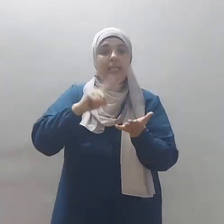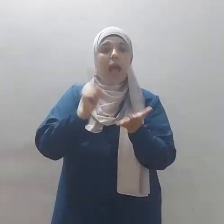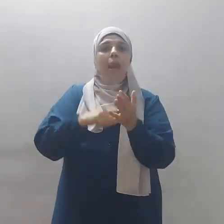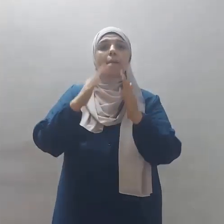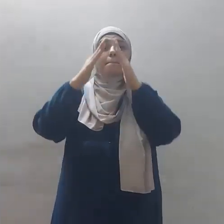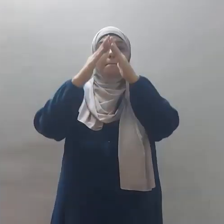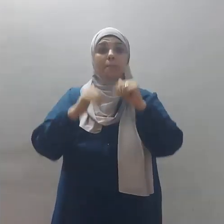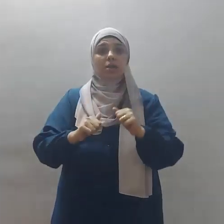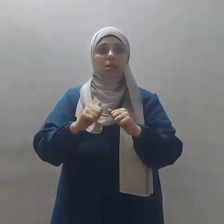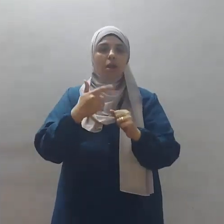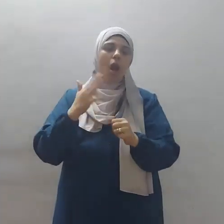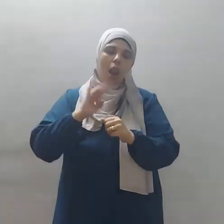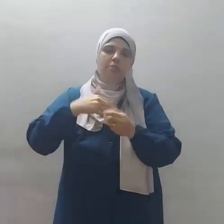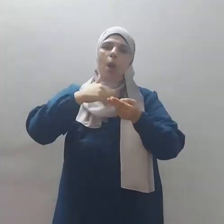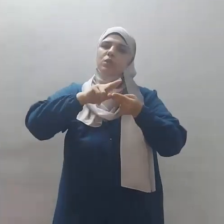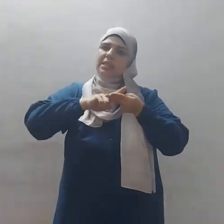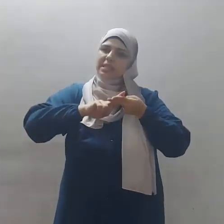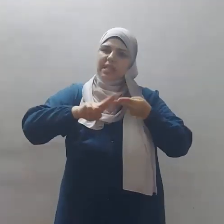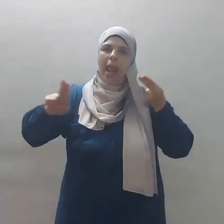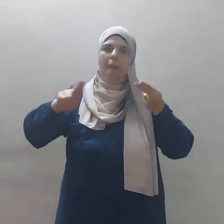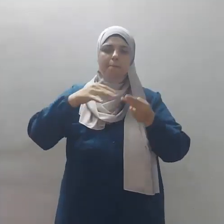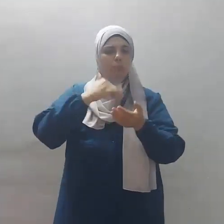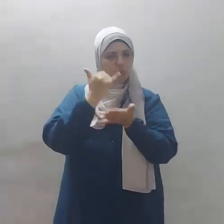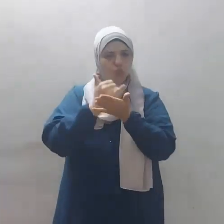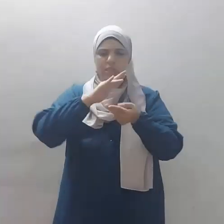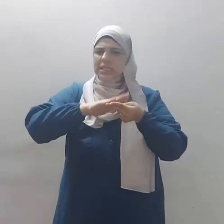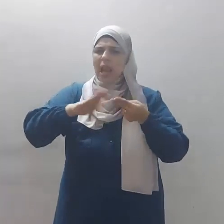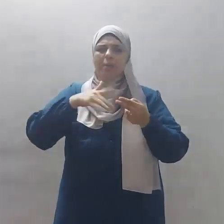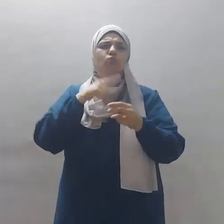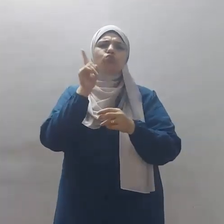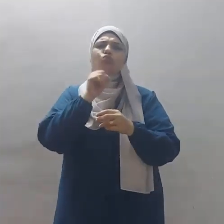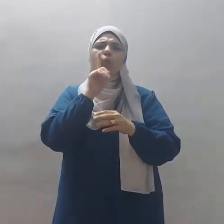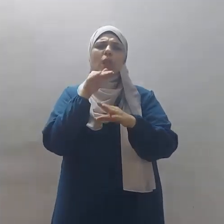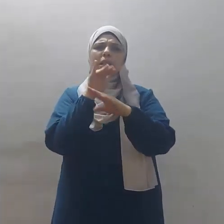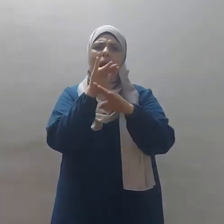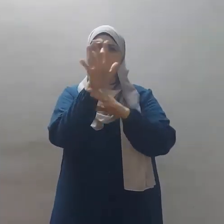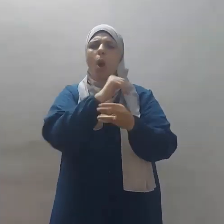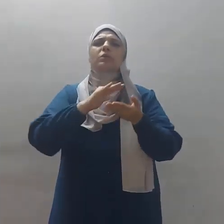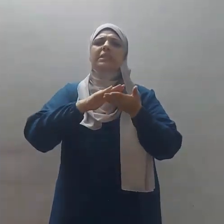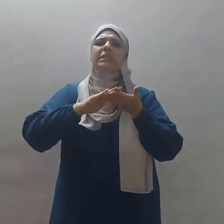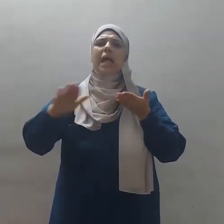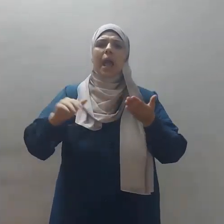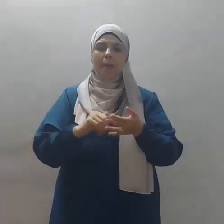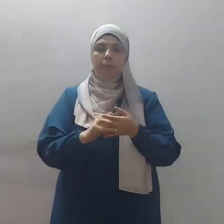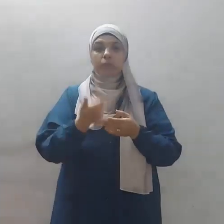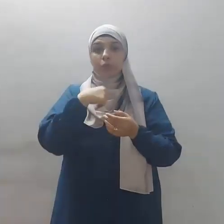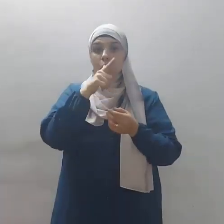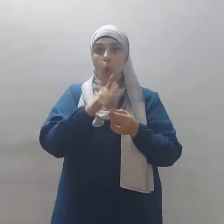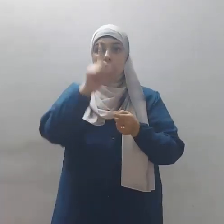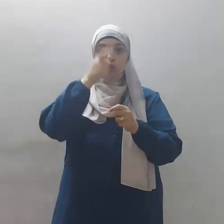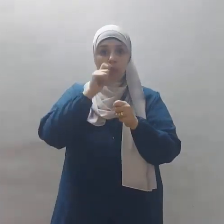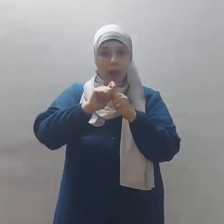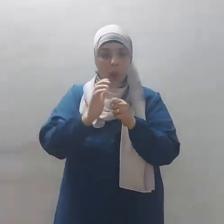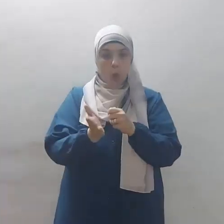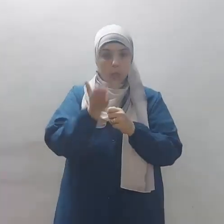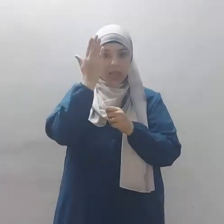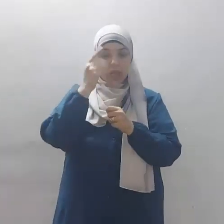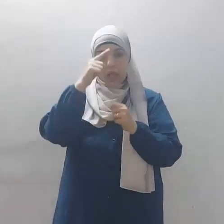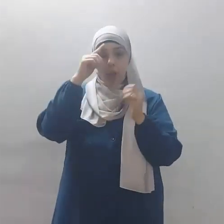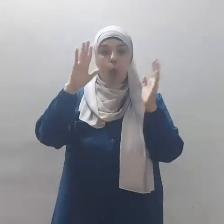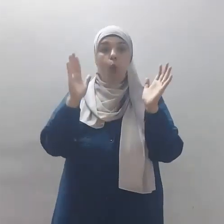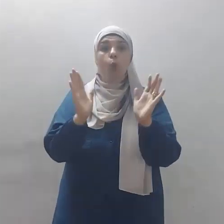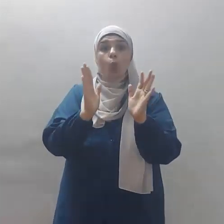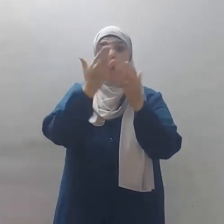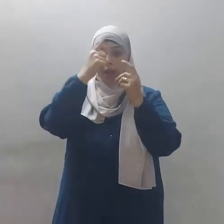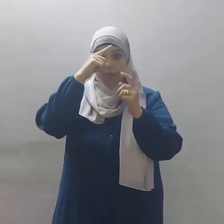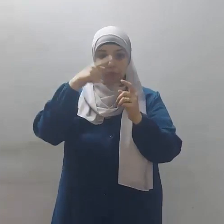حريصه على السلام وراعيه للسلام وداعيه اليه حيث يقول الحق سبحانه وان